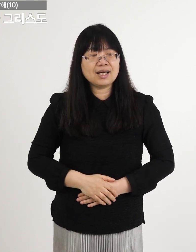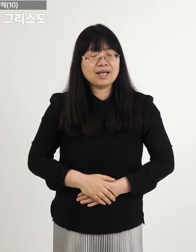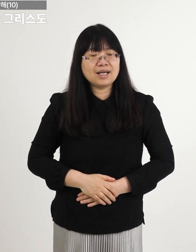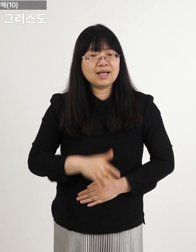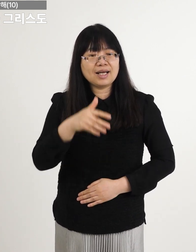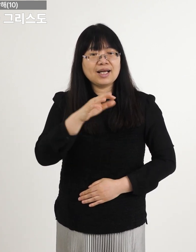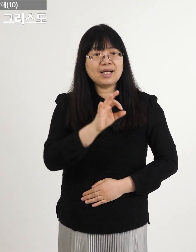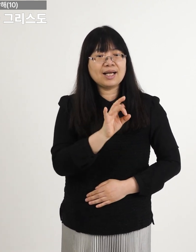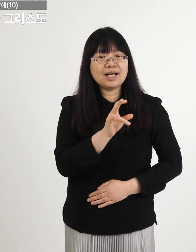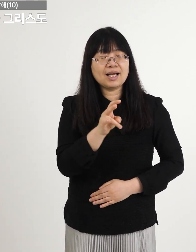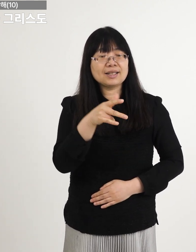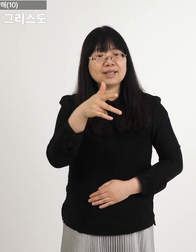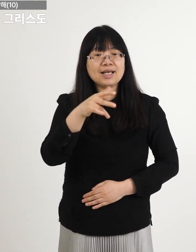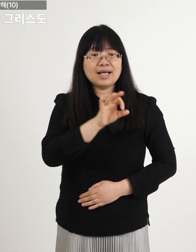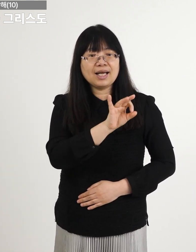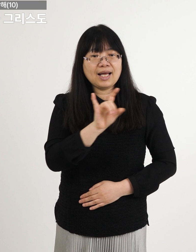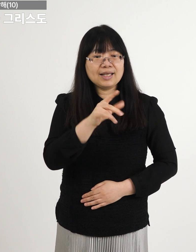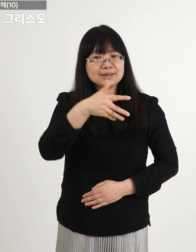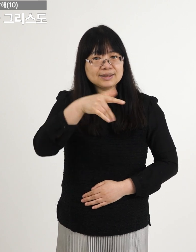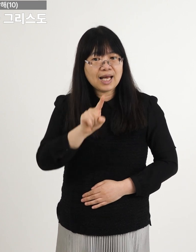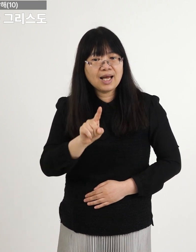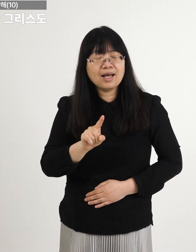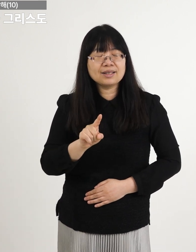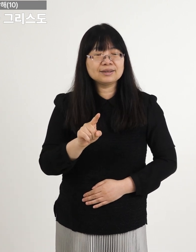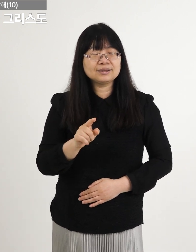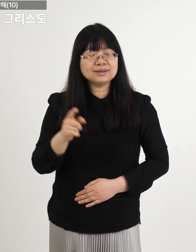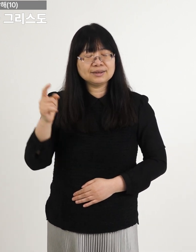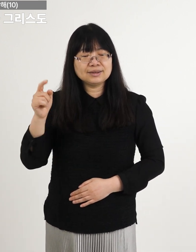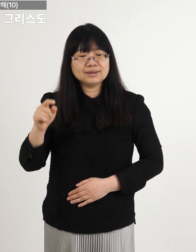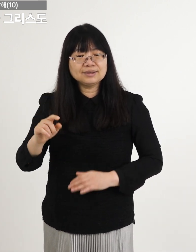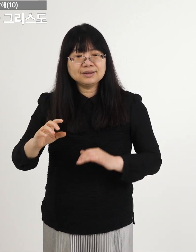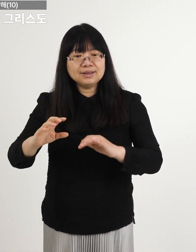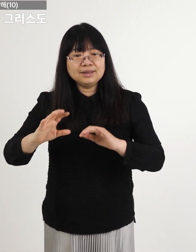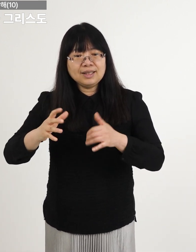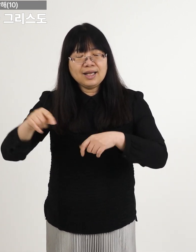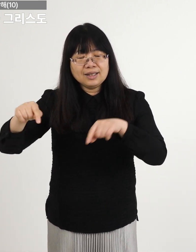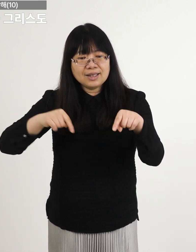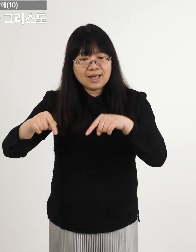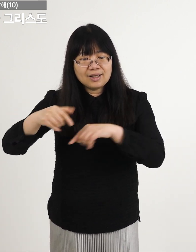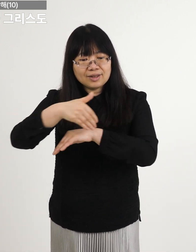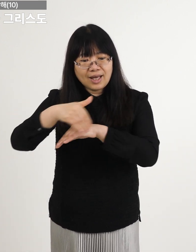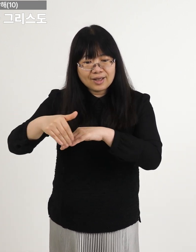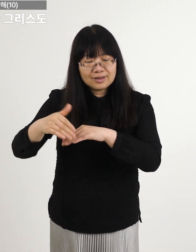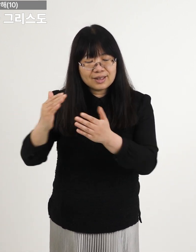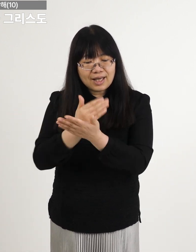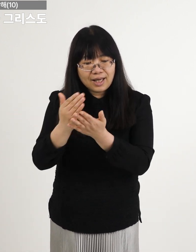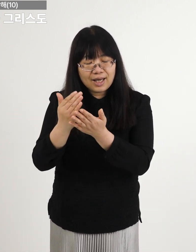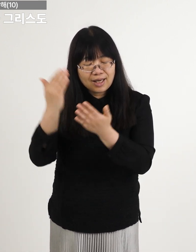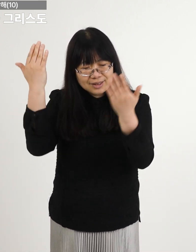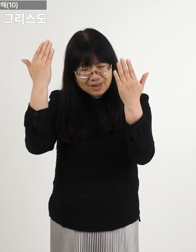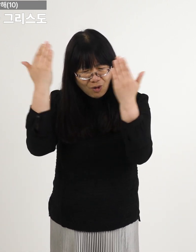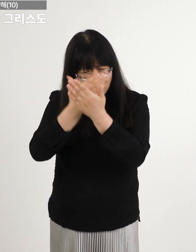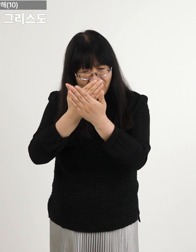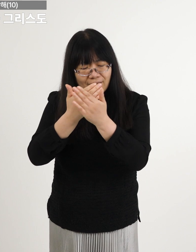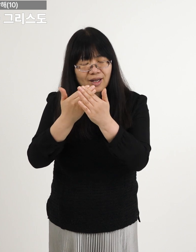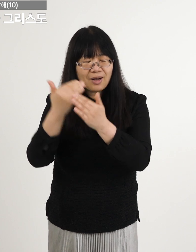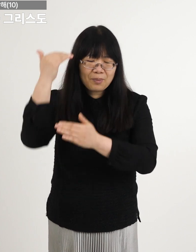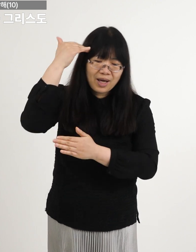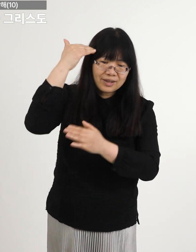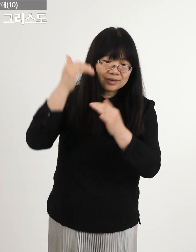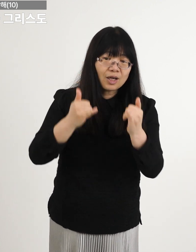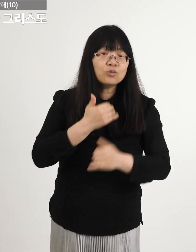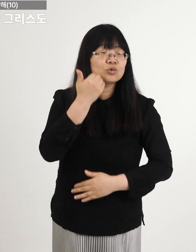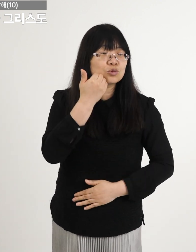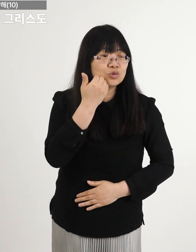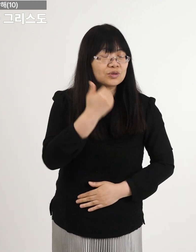생각이라는 뜻이에요. 같은 단어예요. 이치를 가리는 자가 누구니까? 나는 깨닫지도